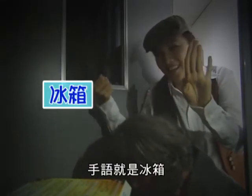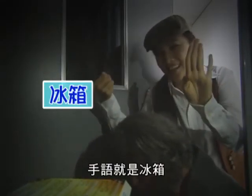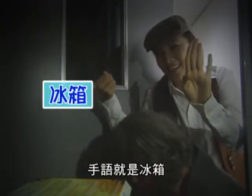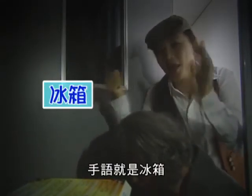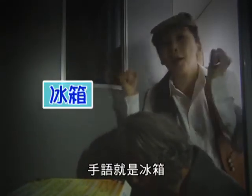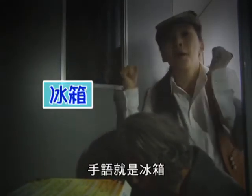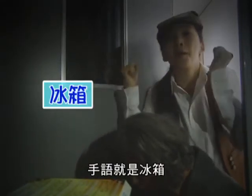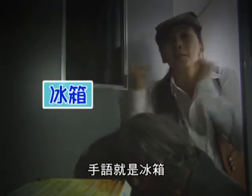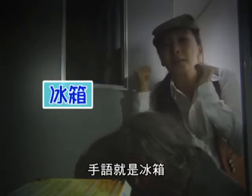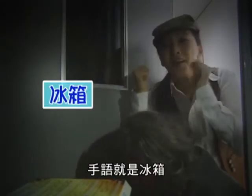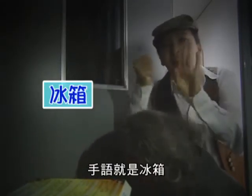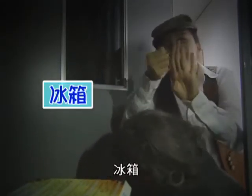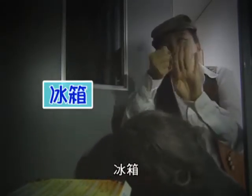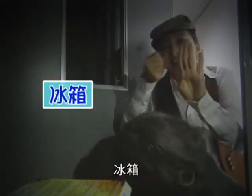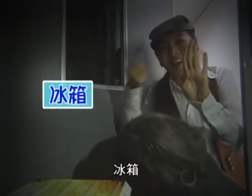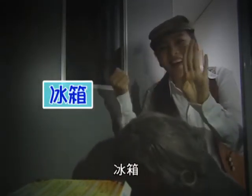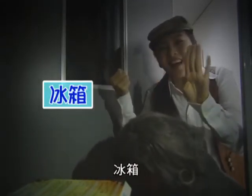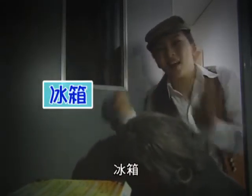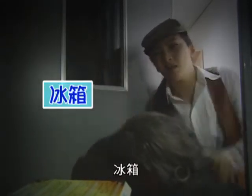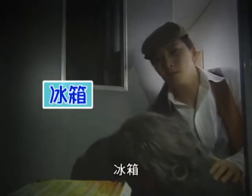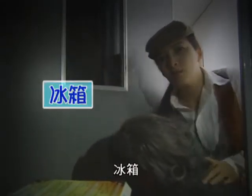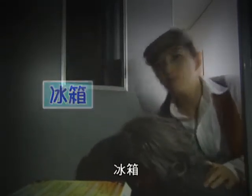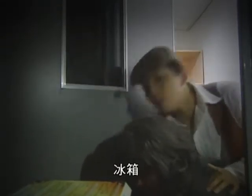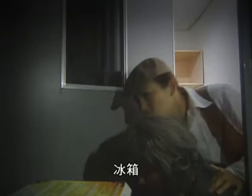箱，冰箱。